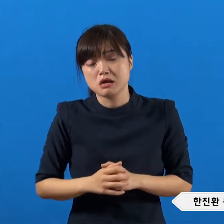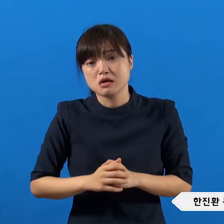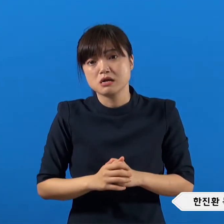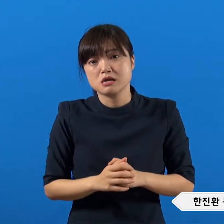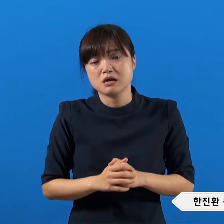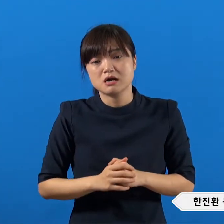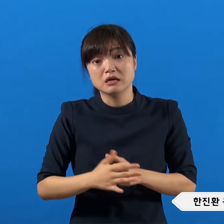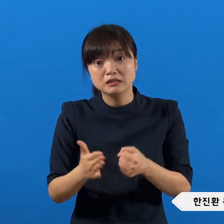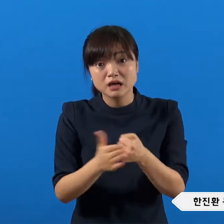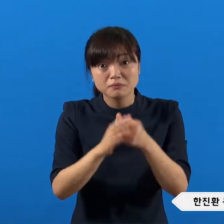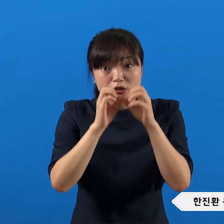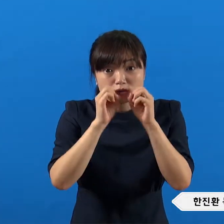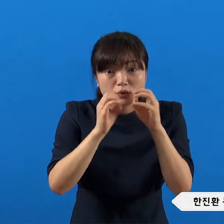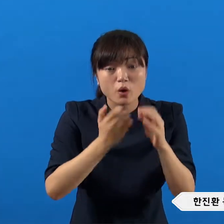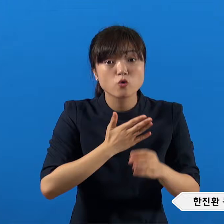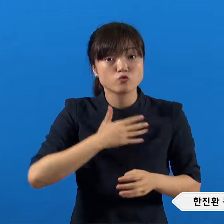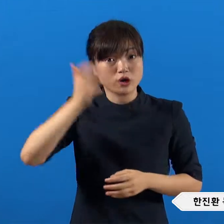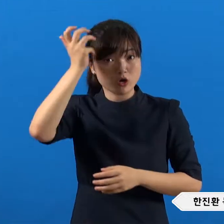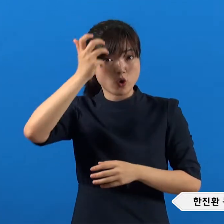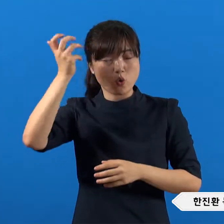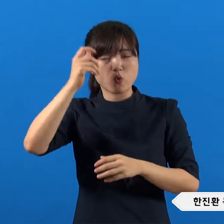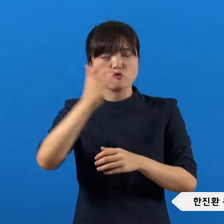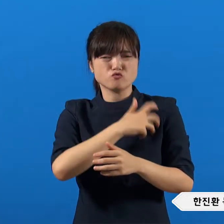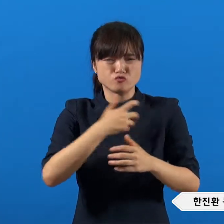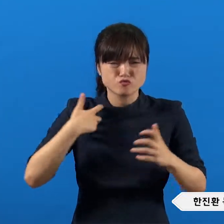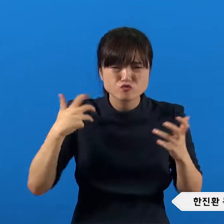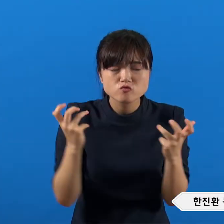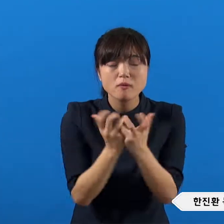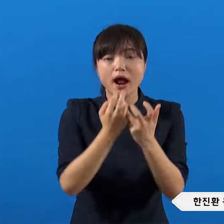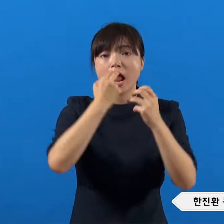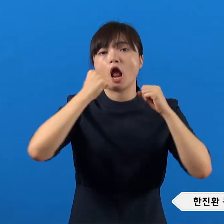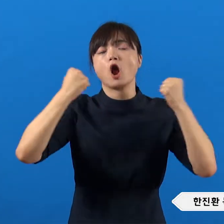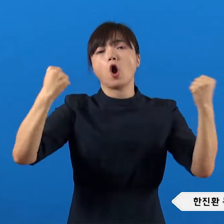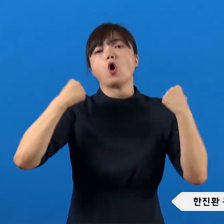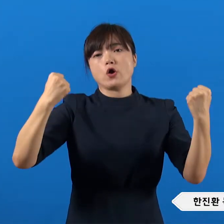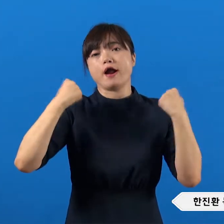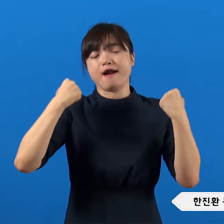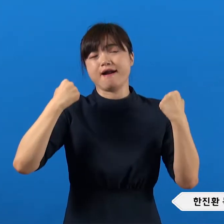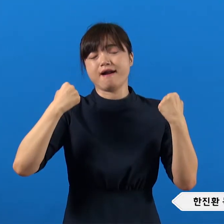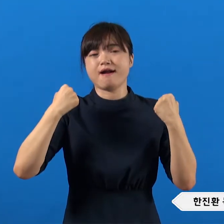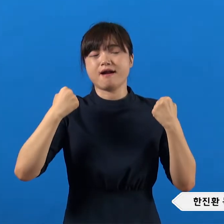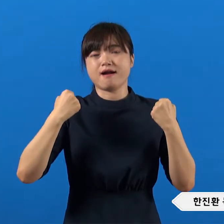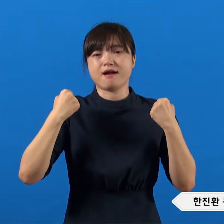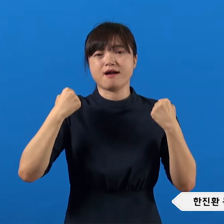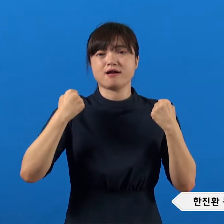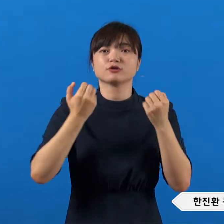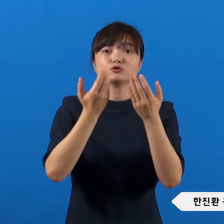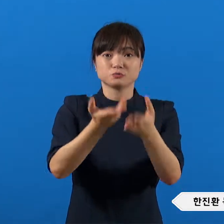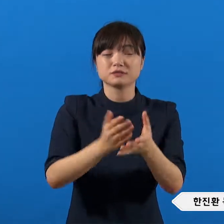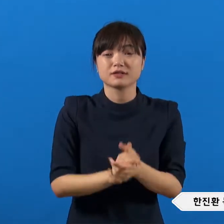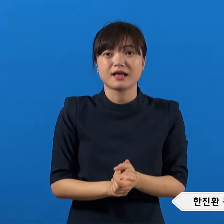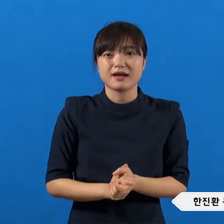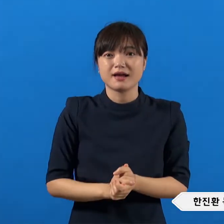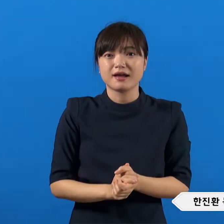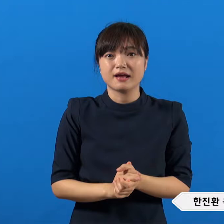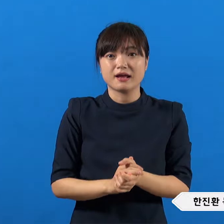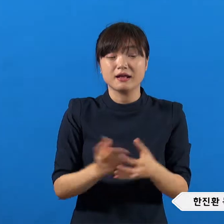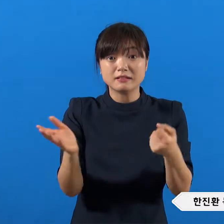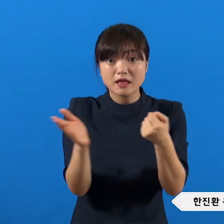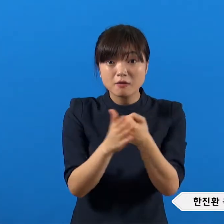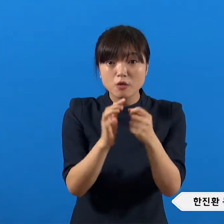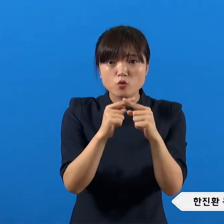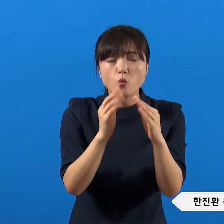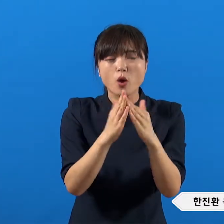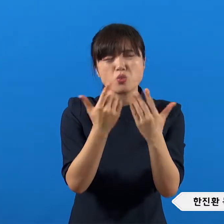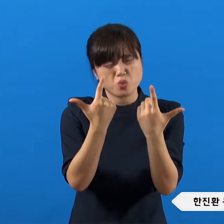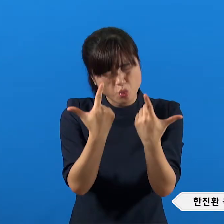그래서 전도는 우리 영혼을 충만하게 건강하게 만들어줍니다. 그러면 교회도